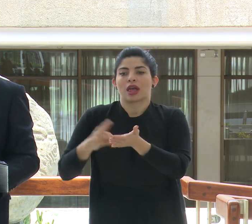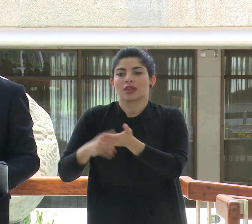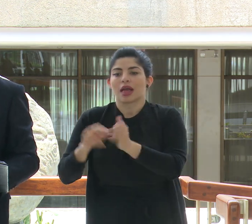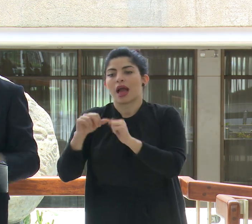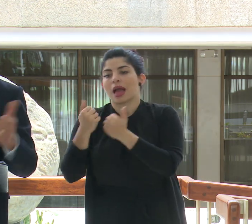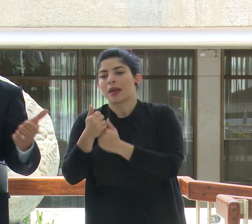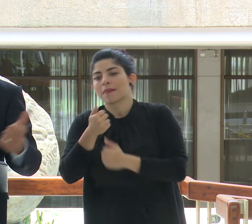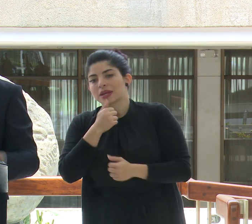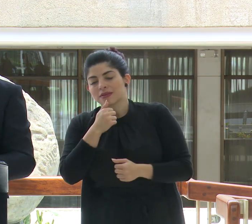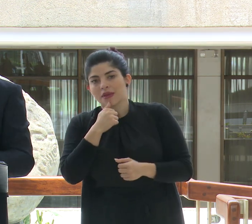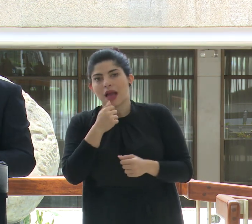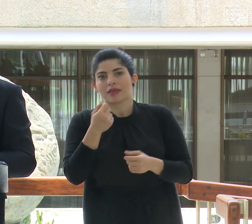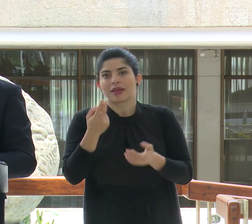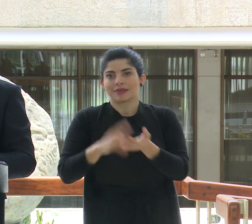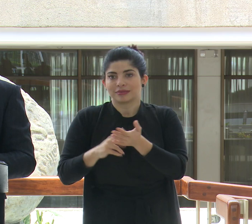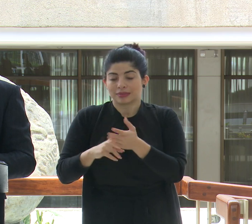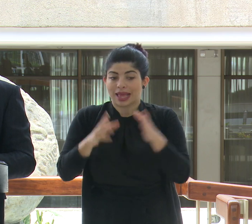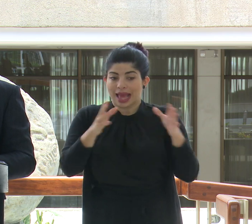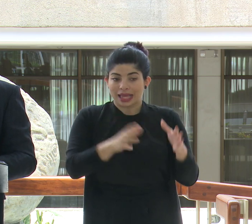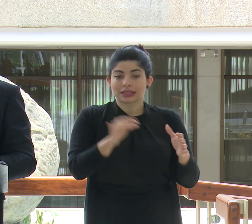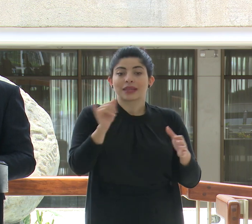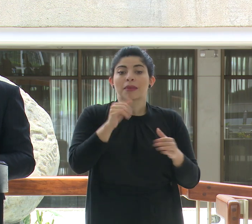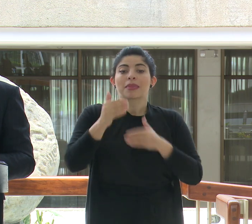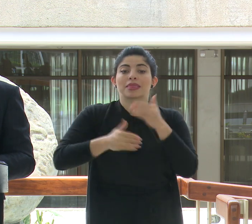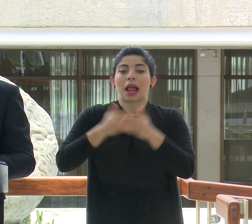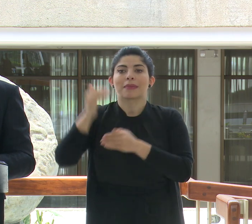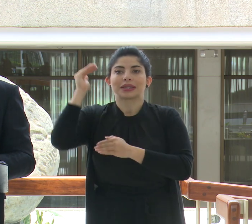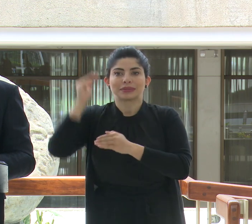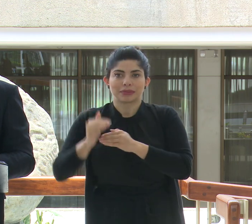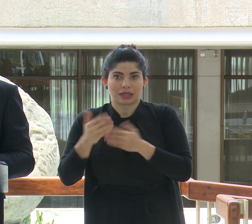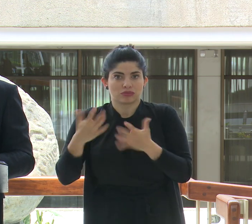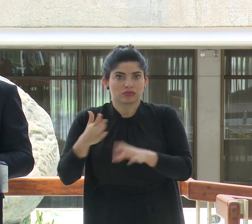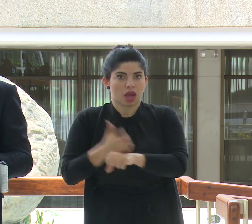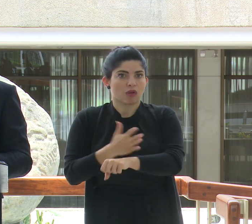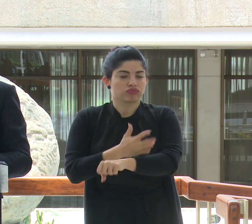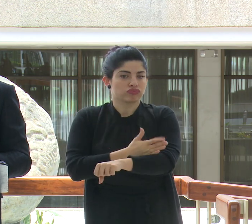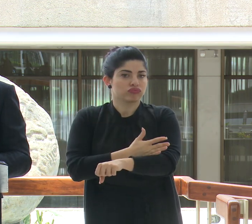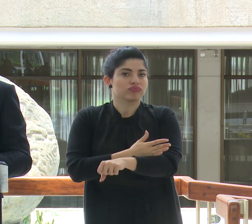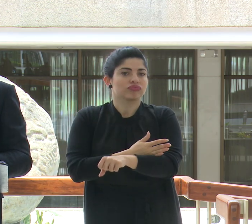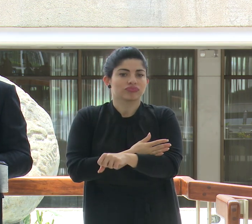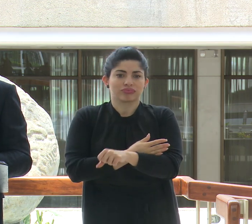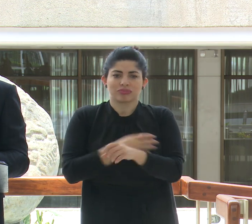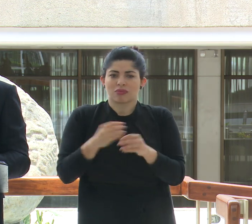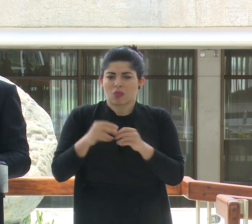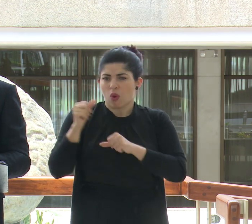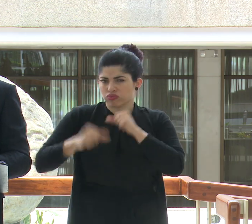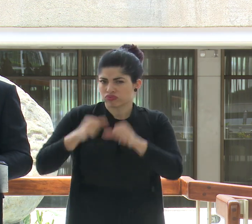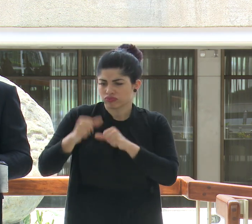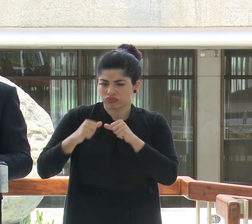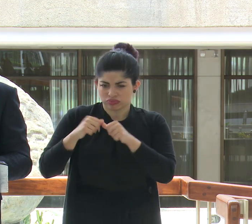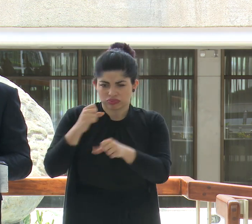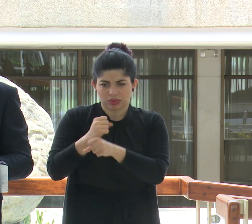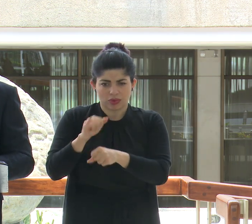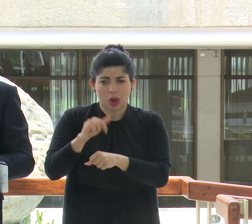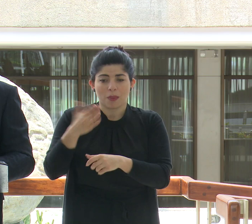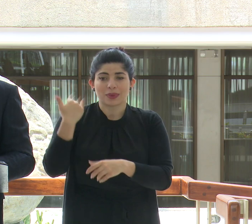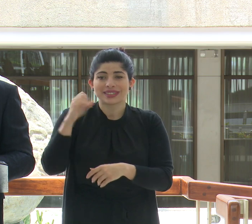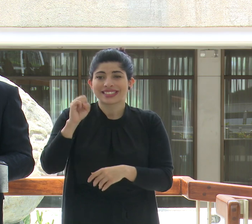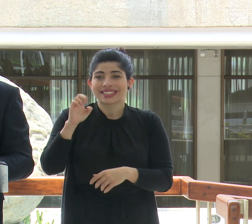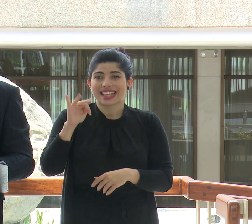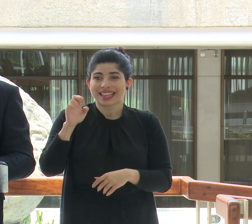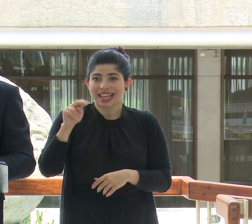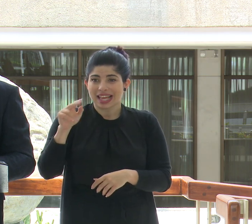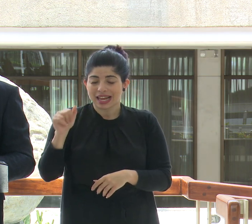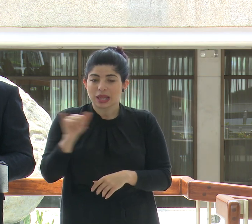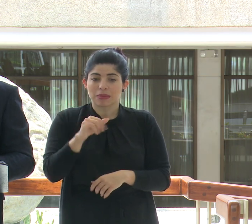privado mayoritariamente. Eso es uno. Toda la parte de reducción de trámites que hemos ido avanzando de una manera agresiva y seguiremos ahí, como fue lo de Setena,